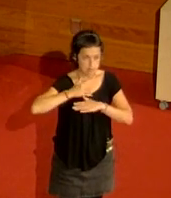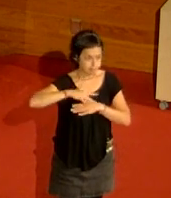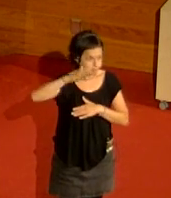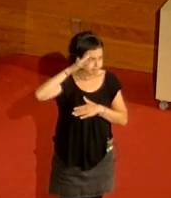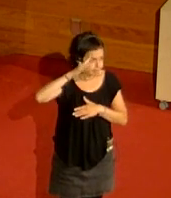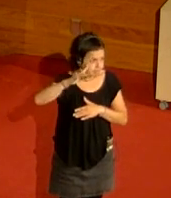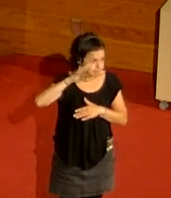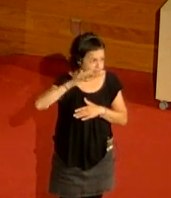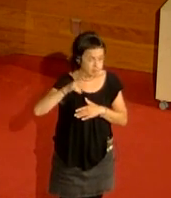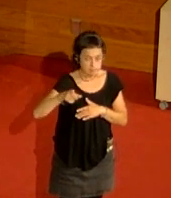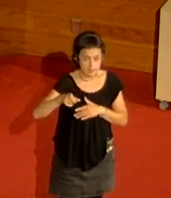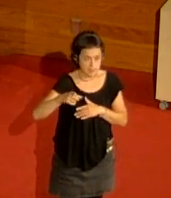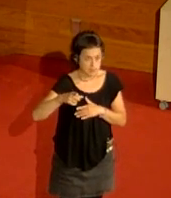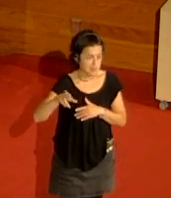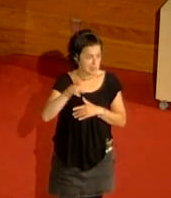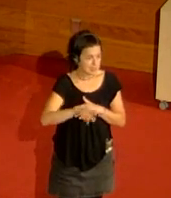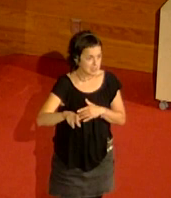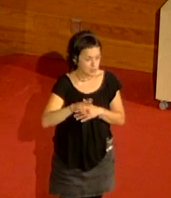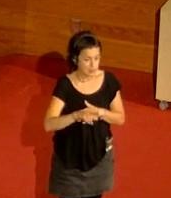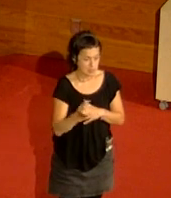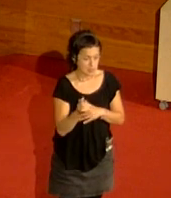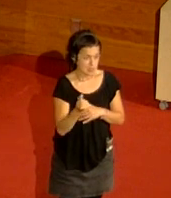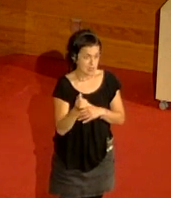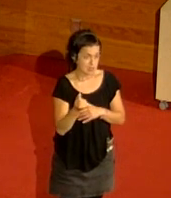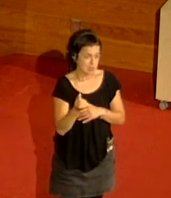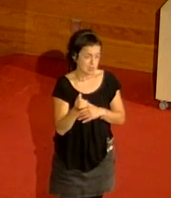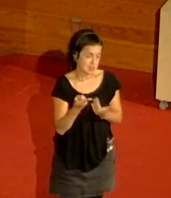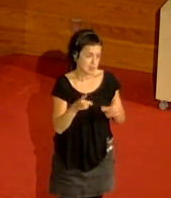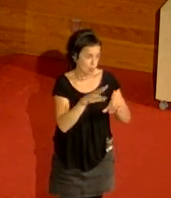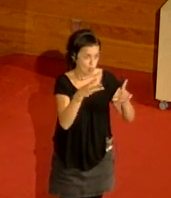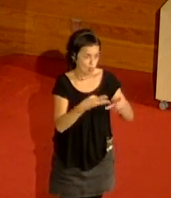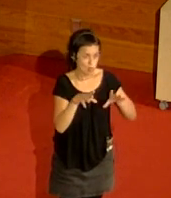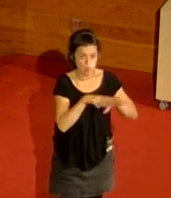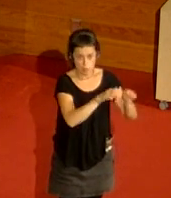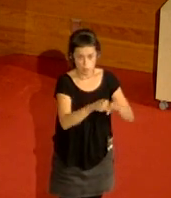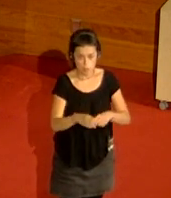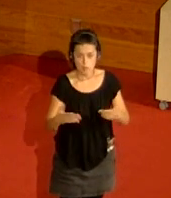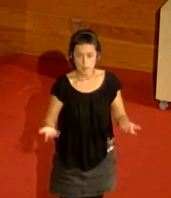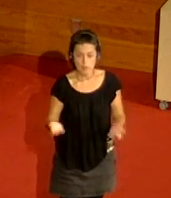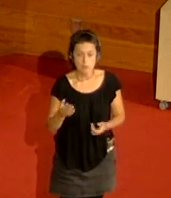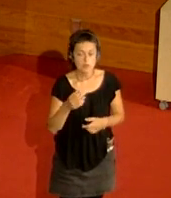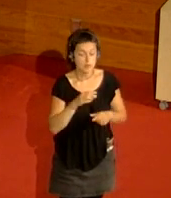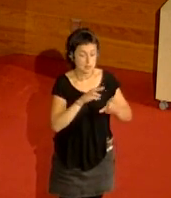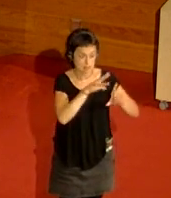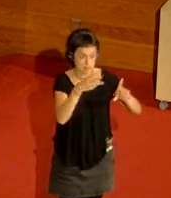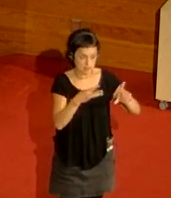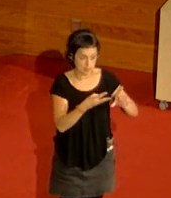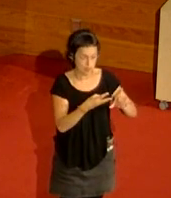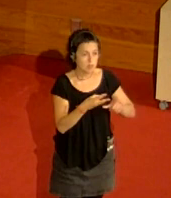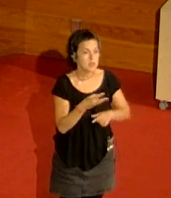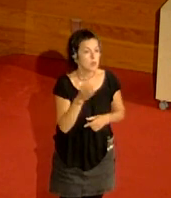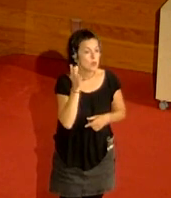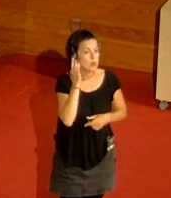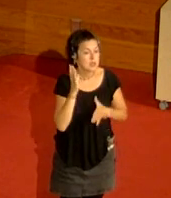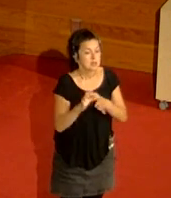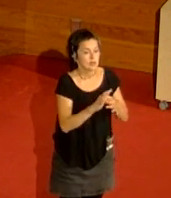a rentabilizar esa territorialización de los dominios efectivamente mujerescon comom eh No tenía recursos